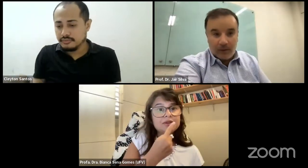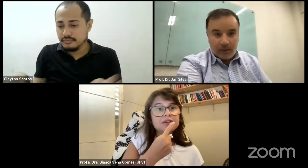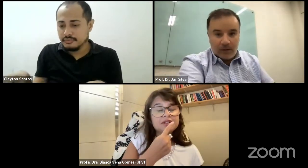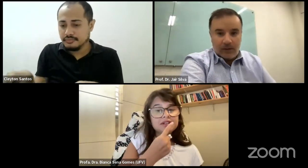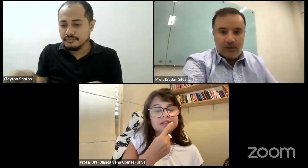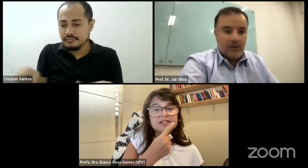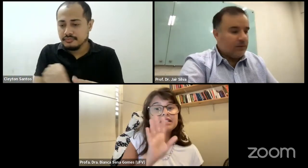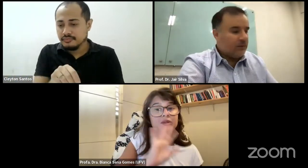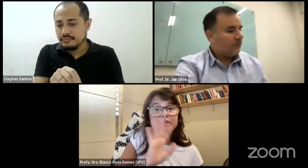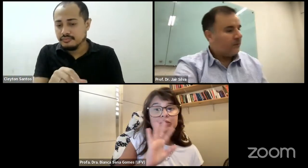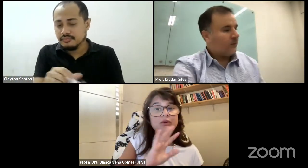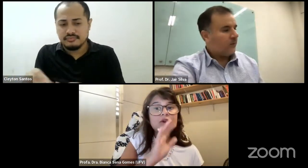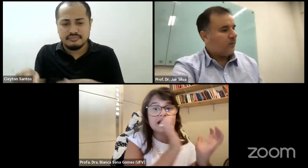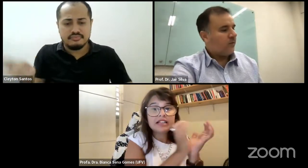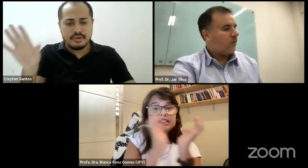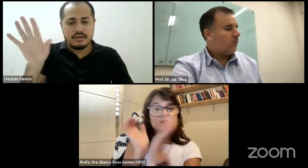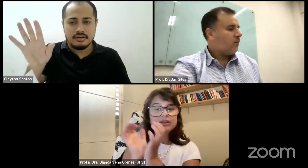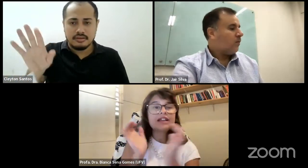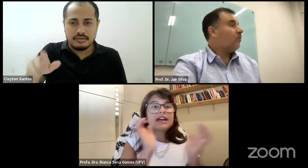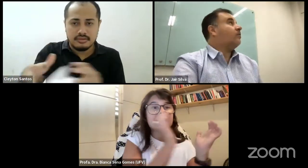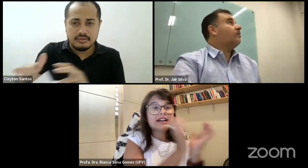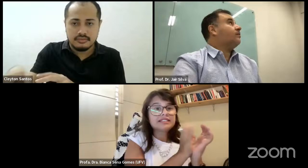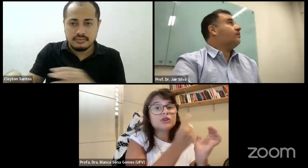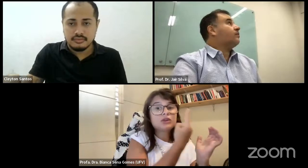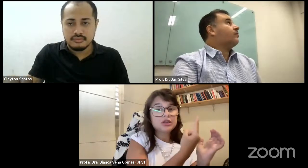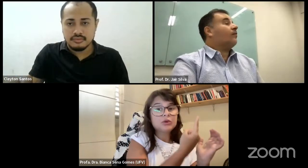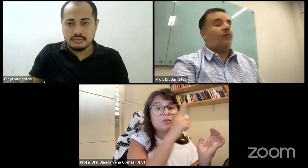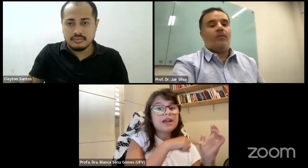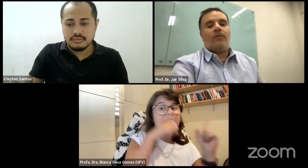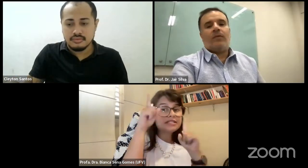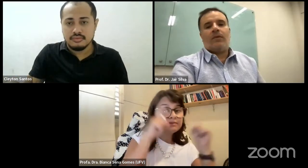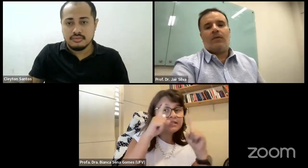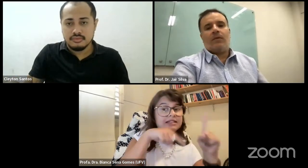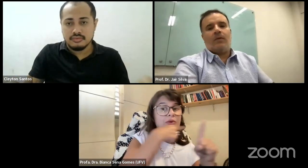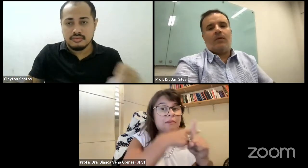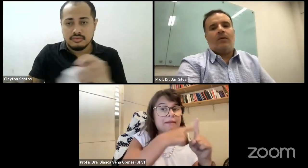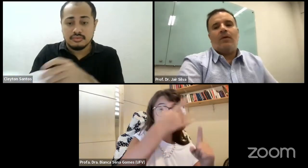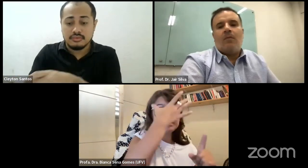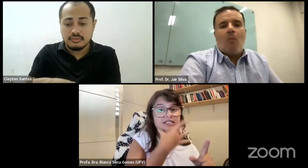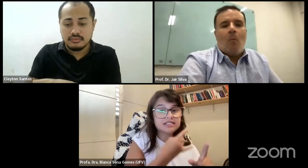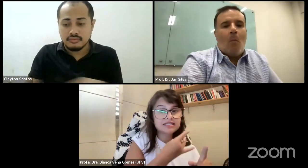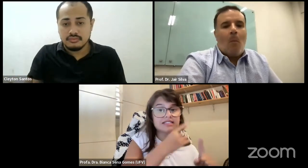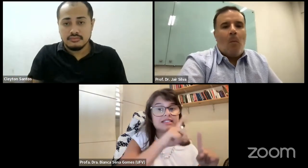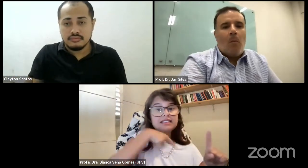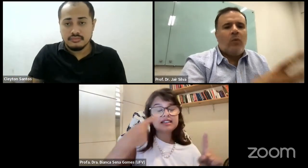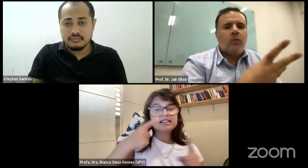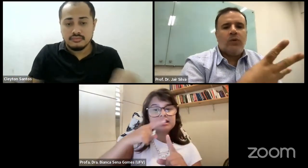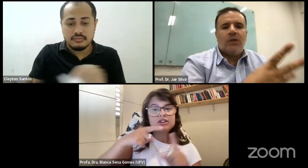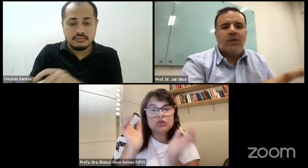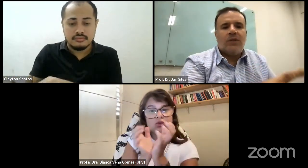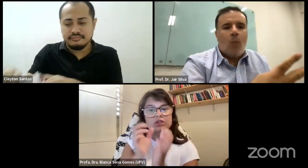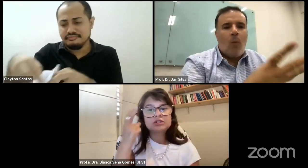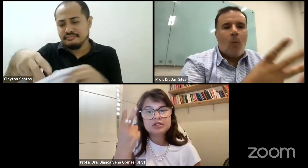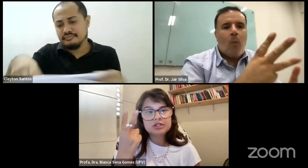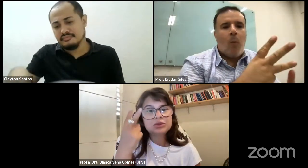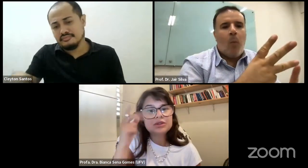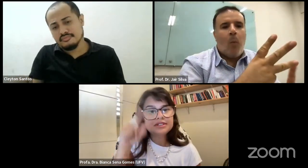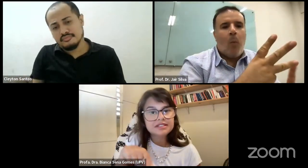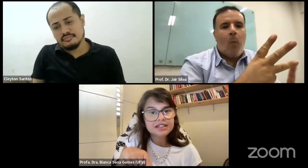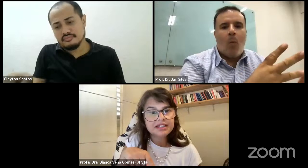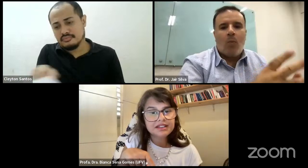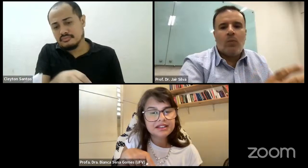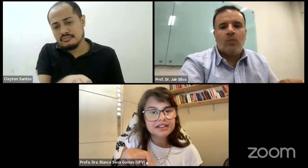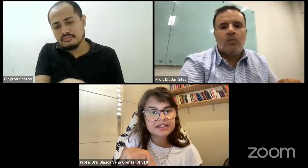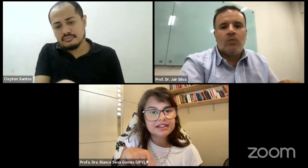Você bota a primeira da trilogia, a segunda da trilogia, e aí tem a categoria do grupo 2,